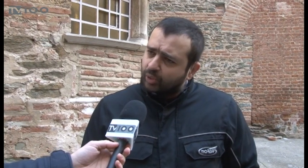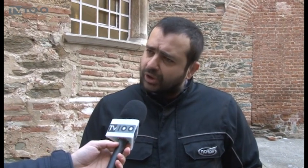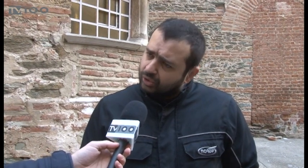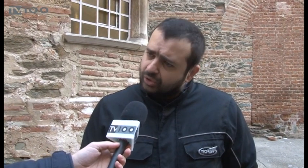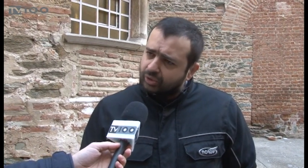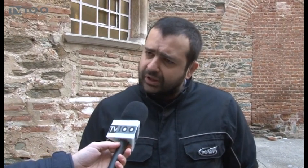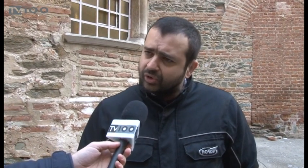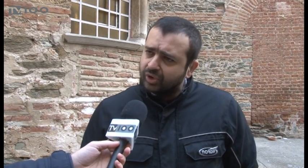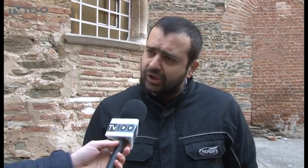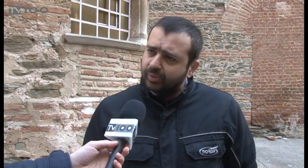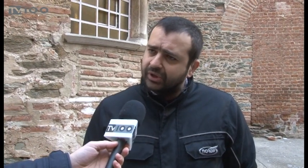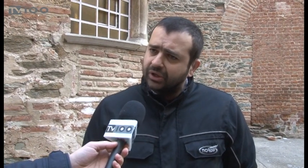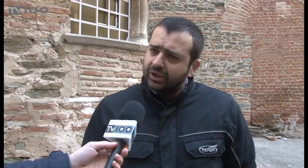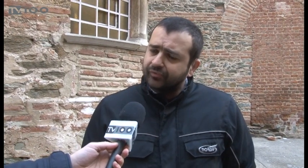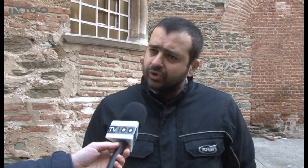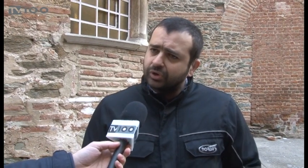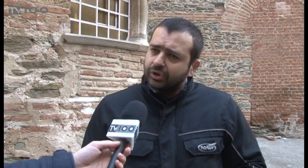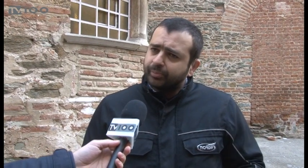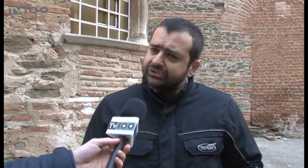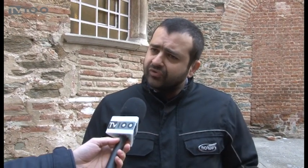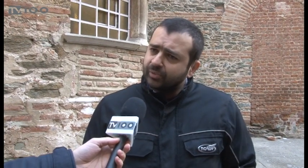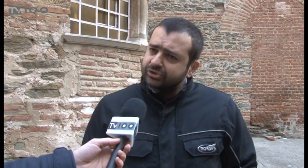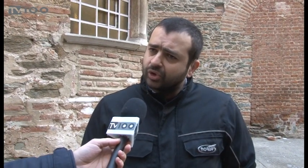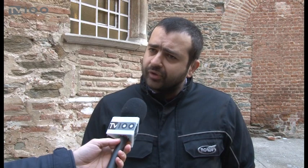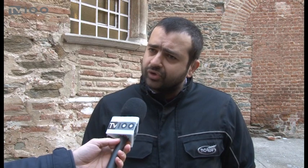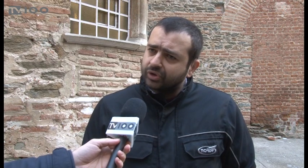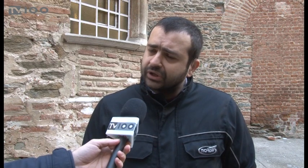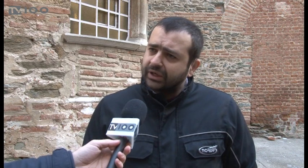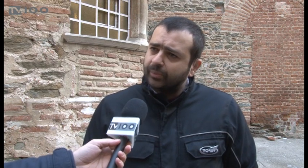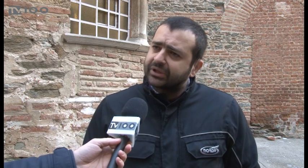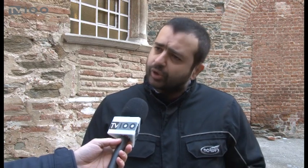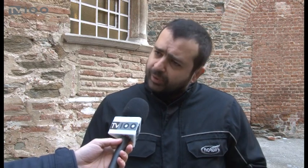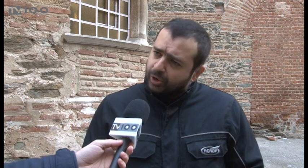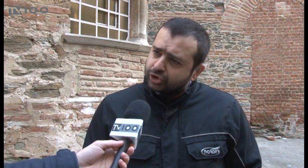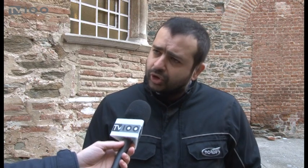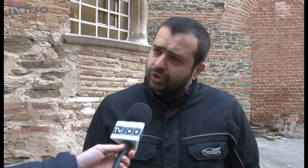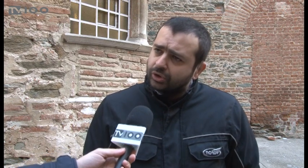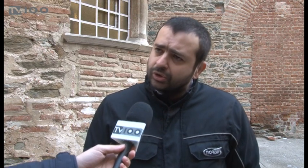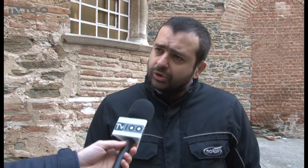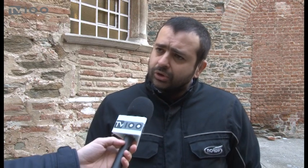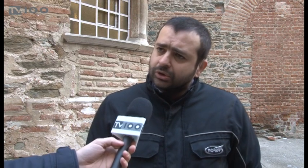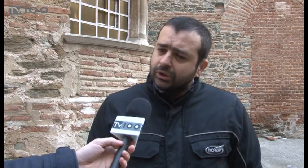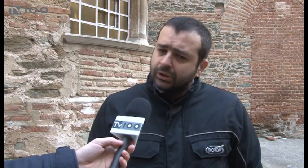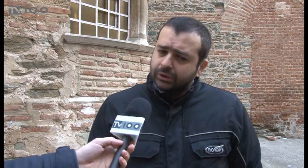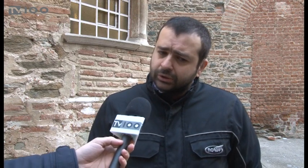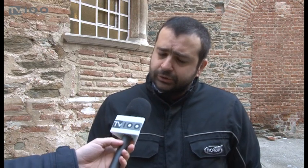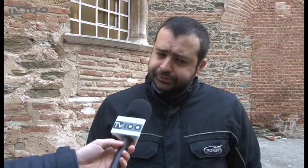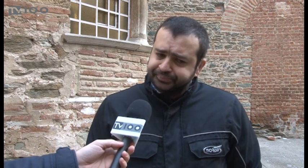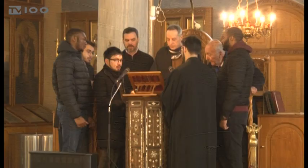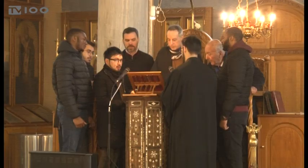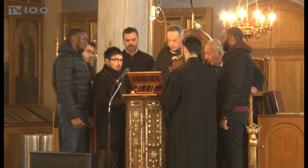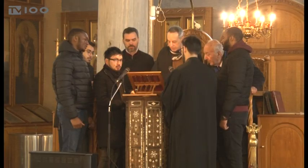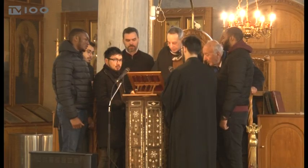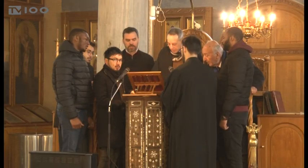κάθε Ιανουάριο, κάθε χρόνο κάνουμε αυτό. Μαζευόμαστε και όλοι αυτό και κάνουμε και το μνημόσυνο και...